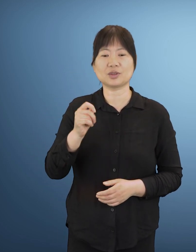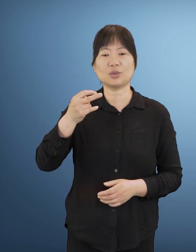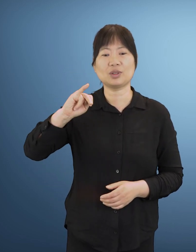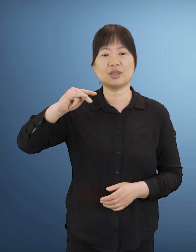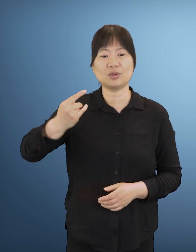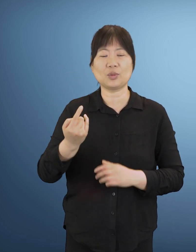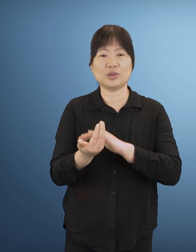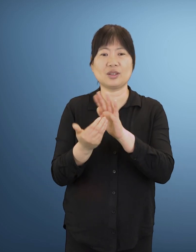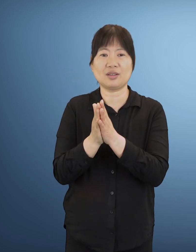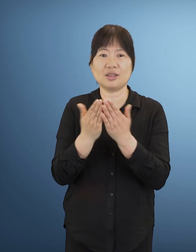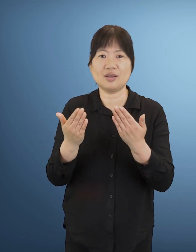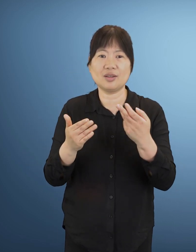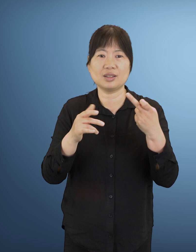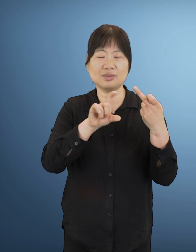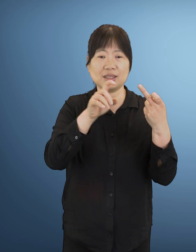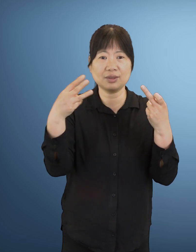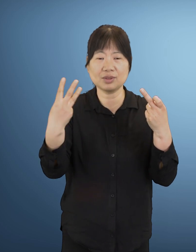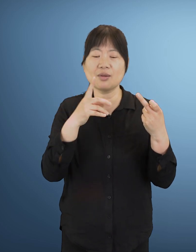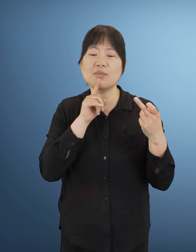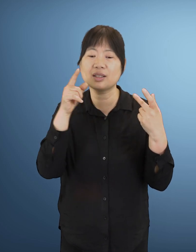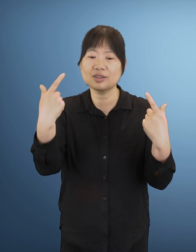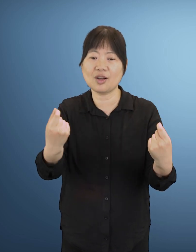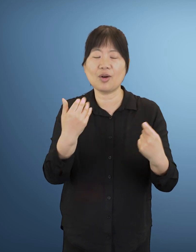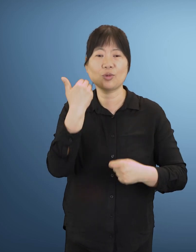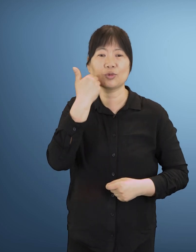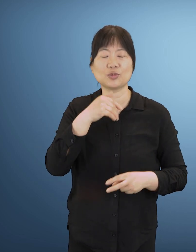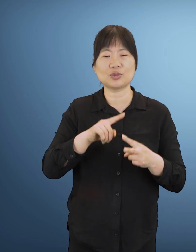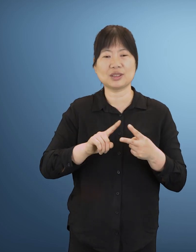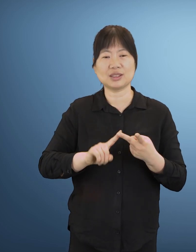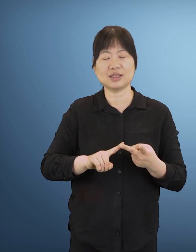고린도전서 12장 3절의 말씀처럼 누구든지